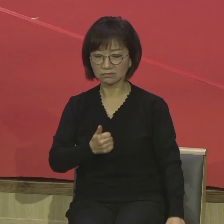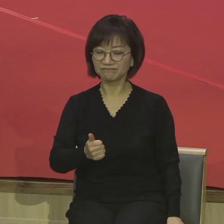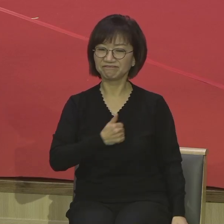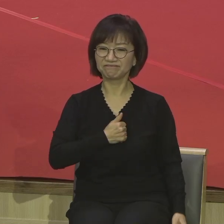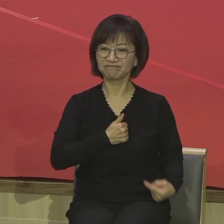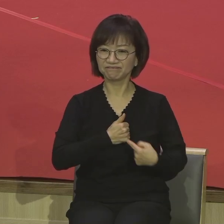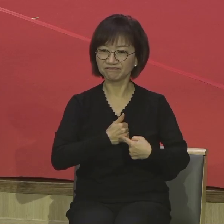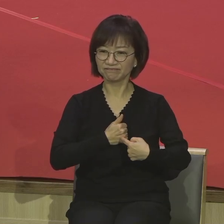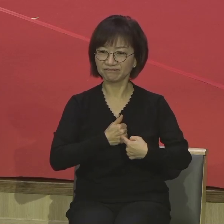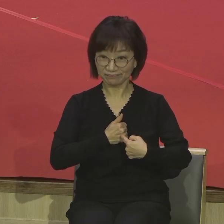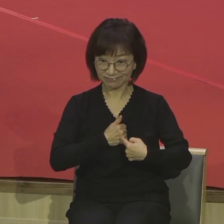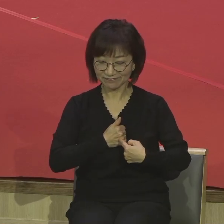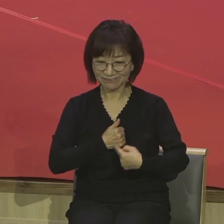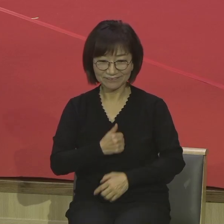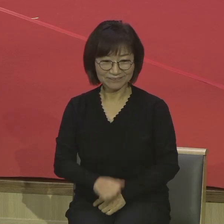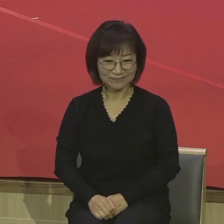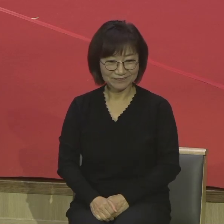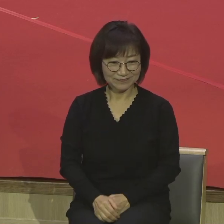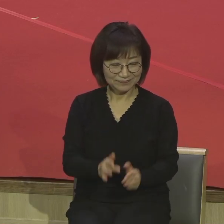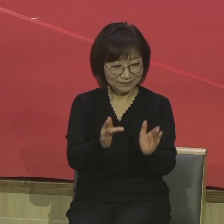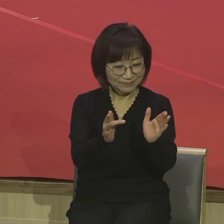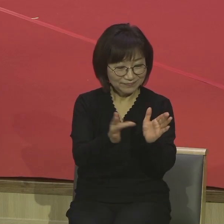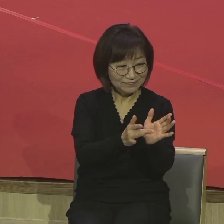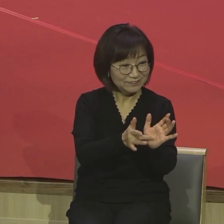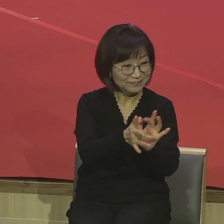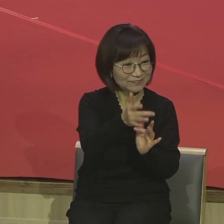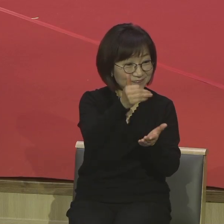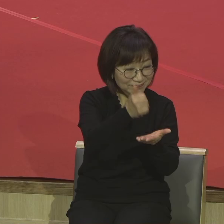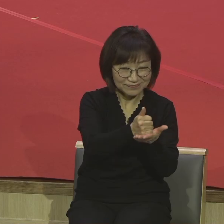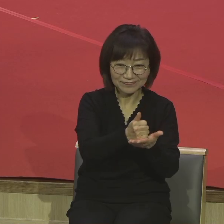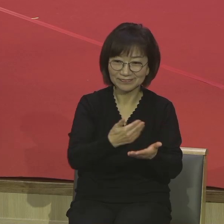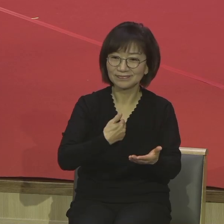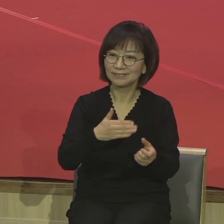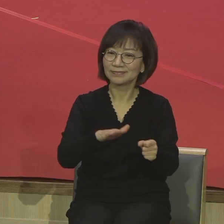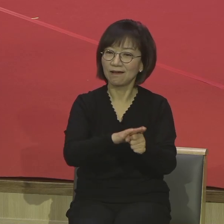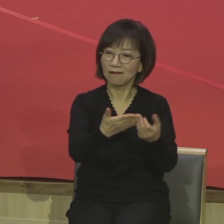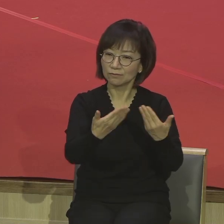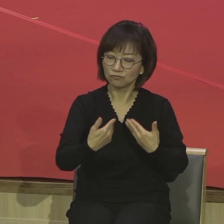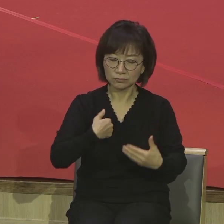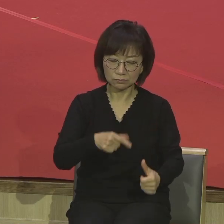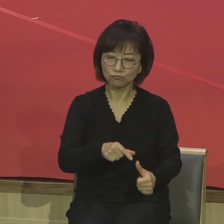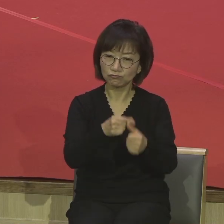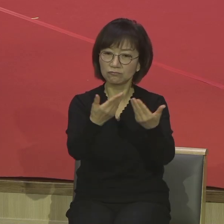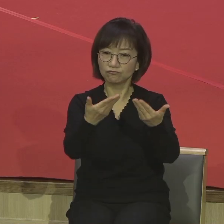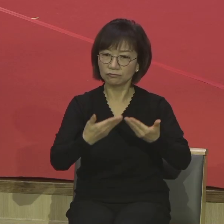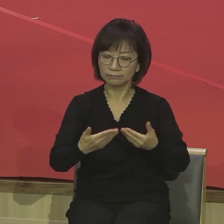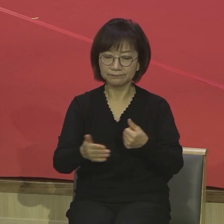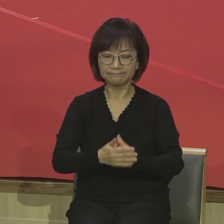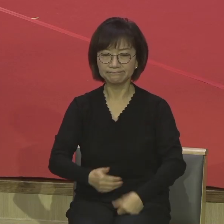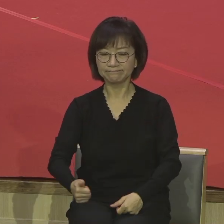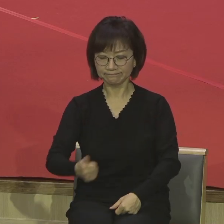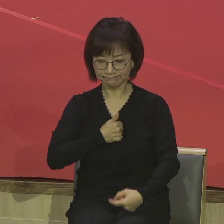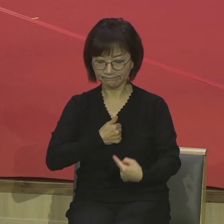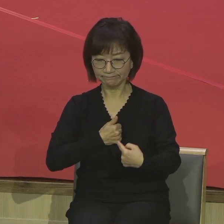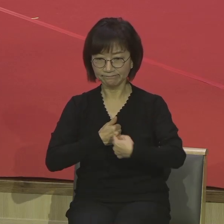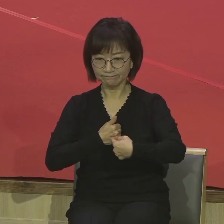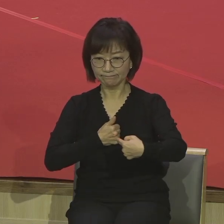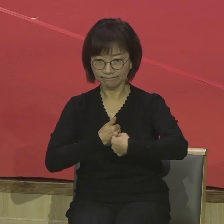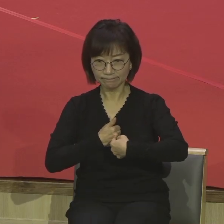정말 성육신하신 예수 그리스도의 본질적인 이유, 나를 구원하신 하나님의 본질적인 이유, 생명